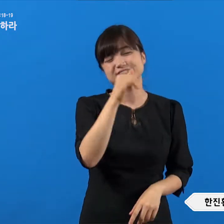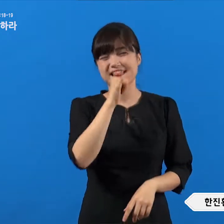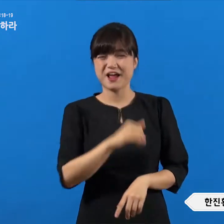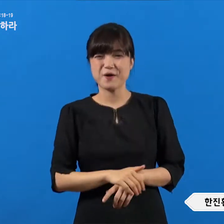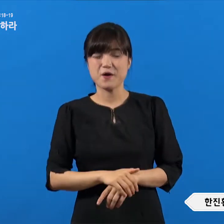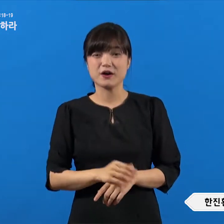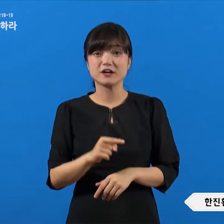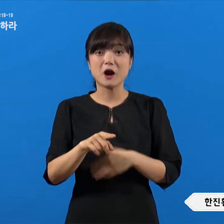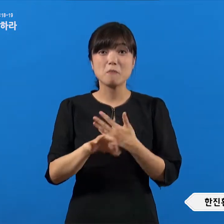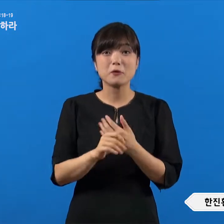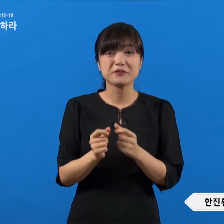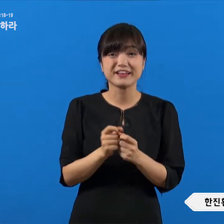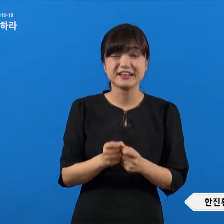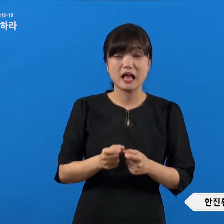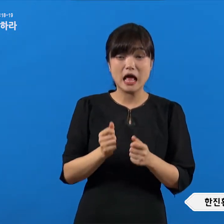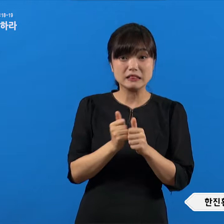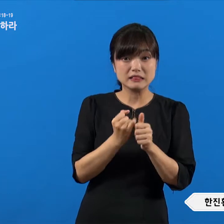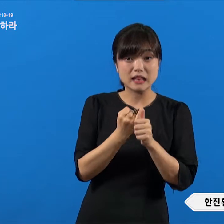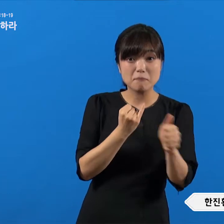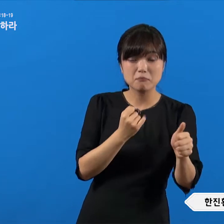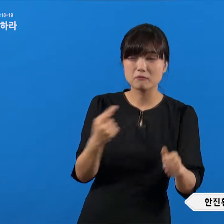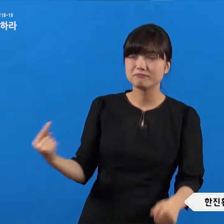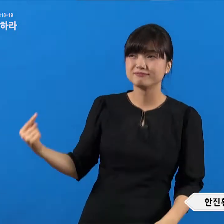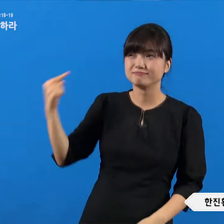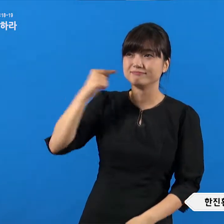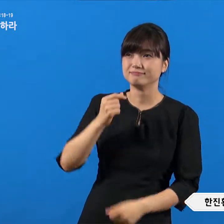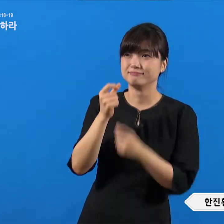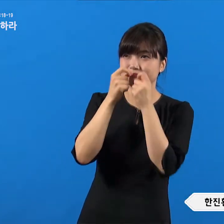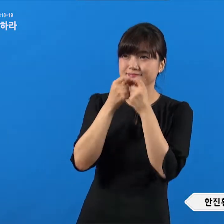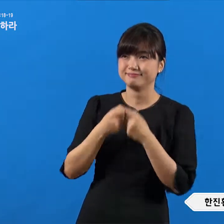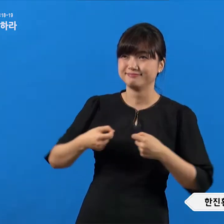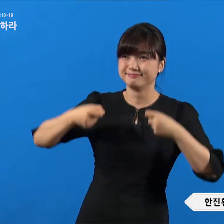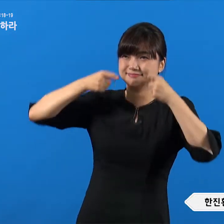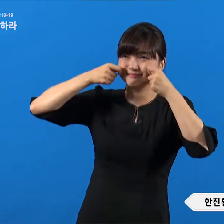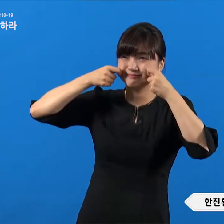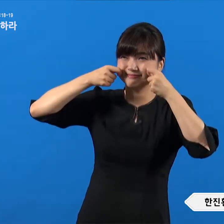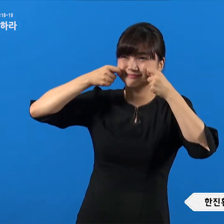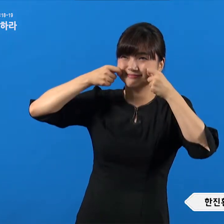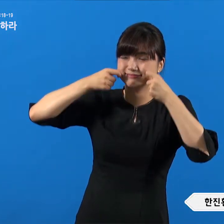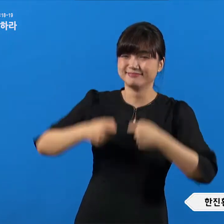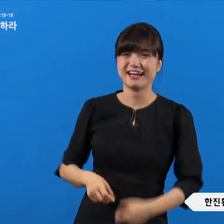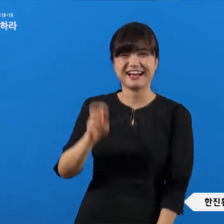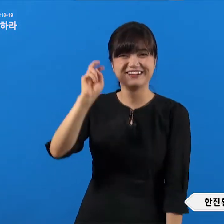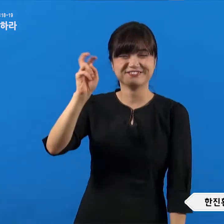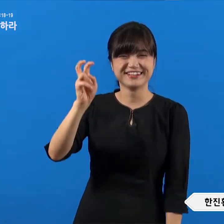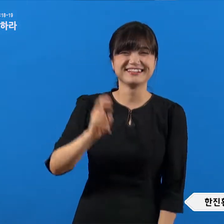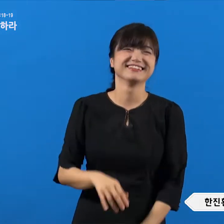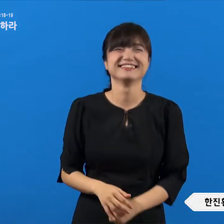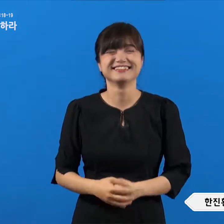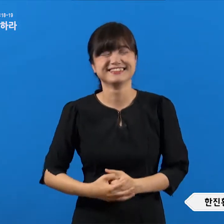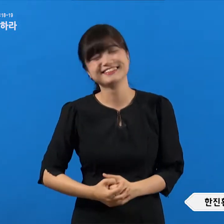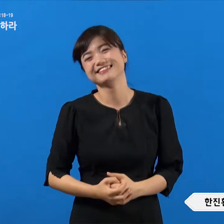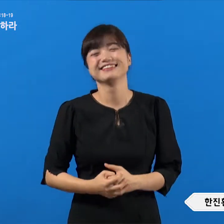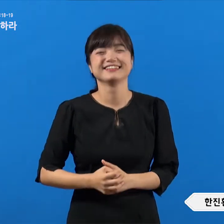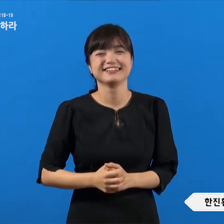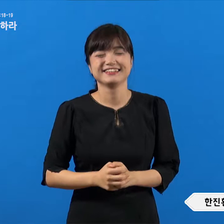남편 입이 이만큼 벌어질 것입니다. 내 나이가 어때서, 그 노래가 절로 나올 것입니다.